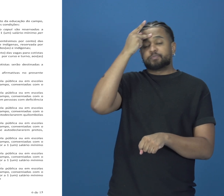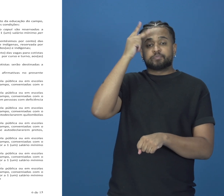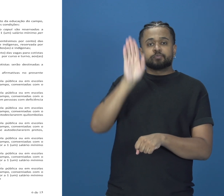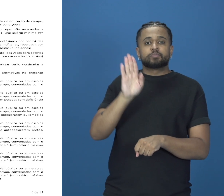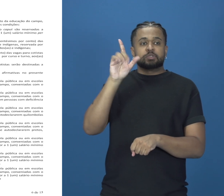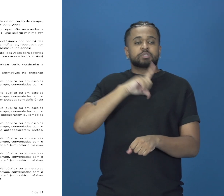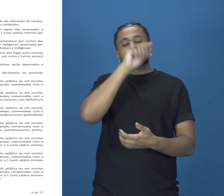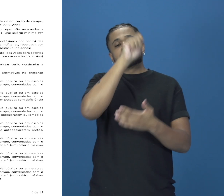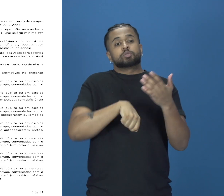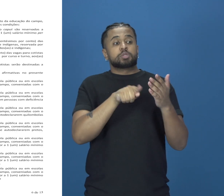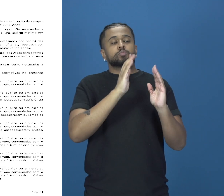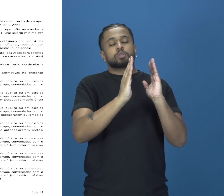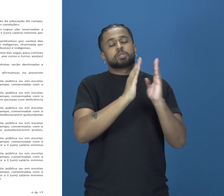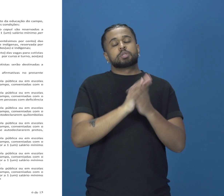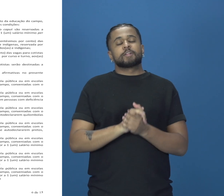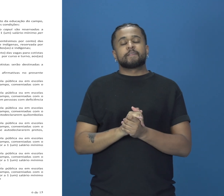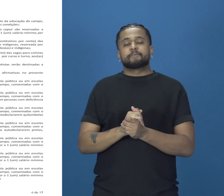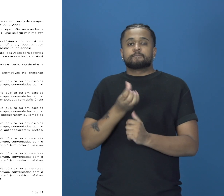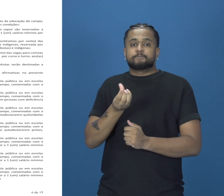candidatos inscritos nessa modalidade.